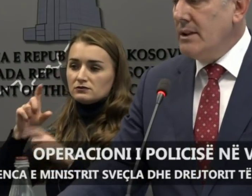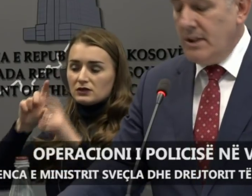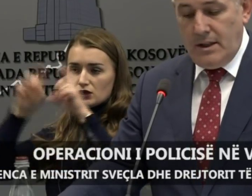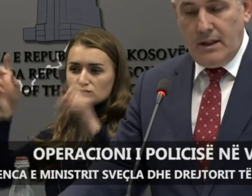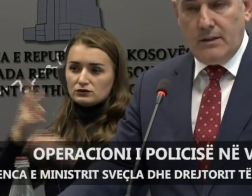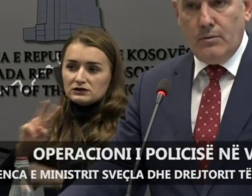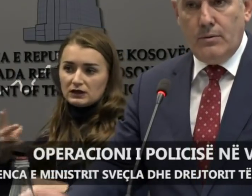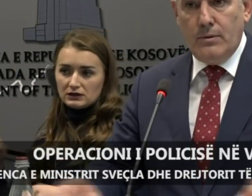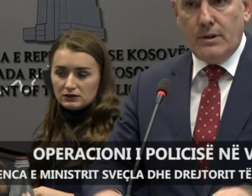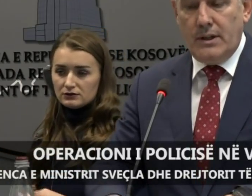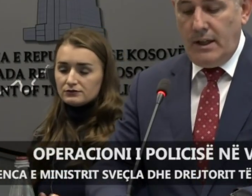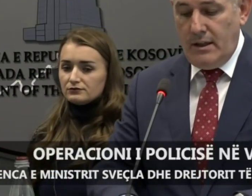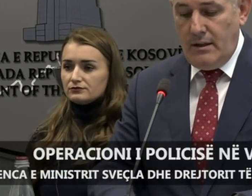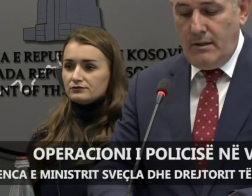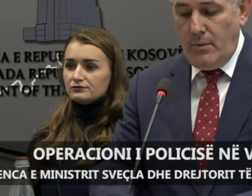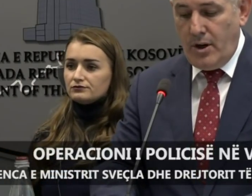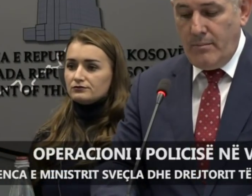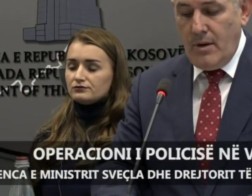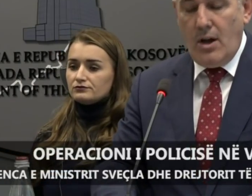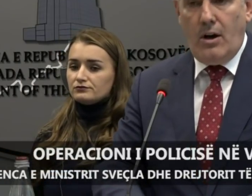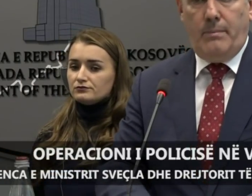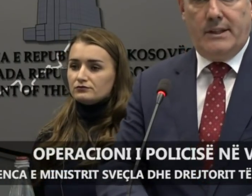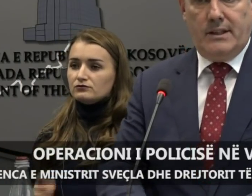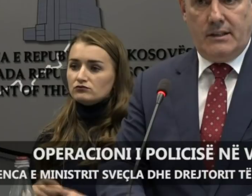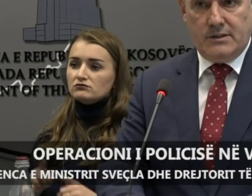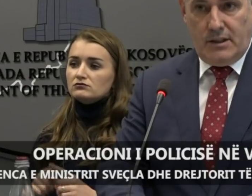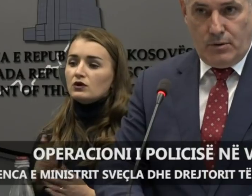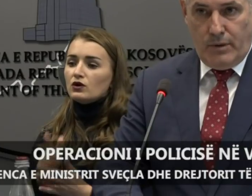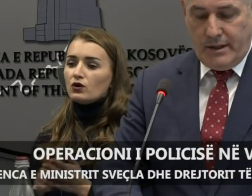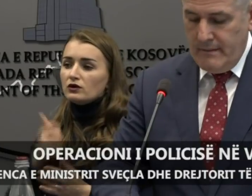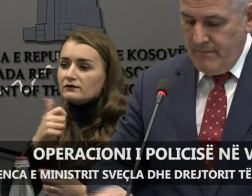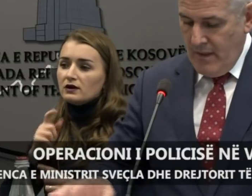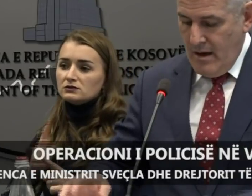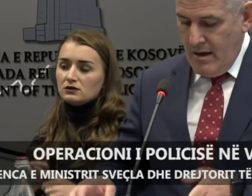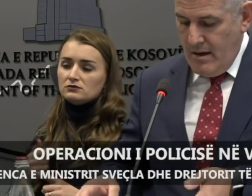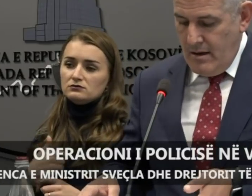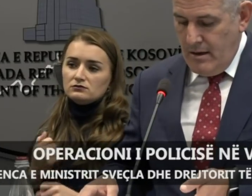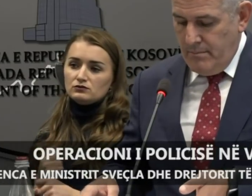në momentin e duhur ne marrim hapat e caktuar.